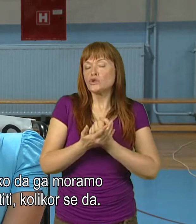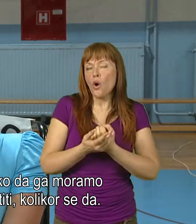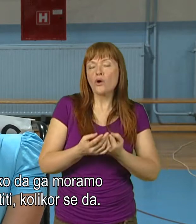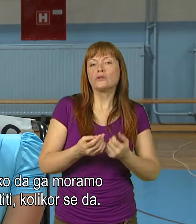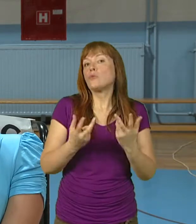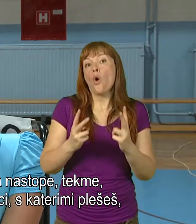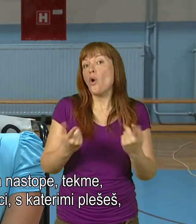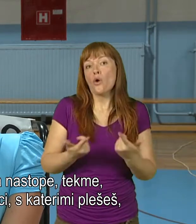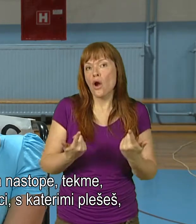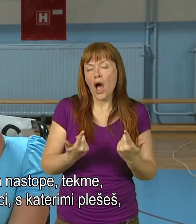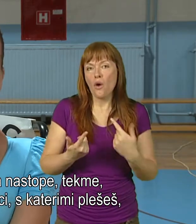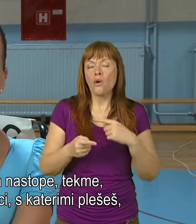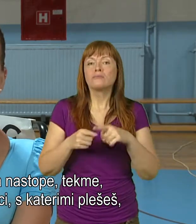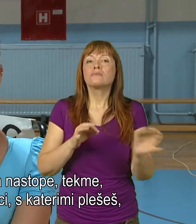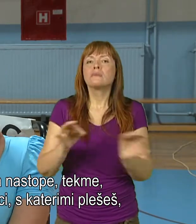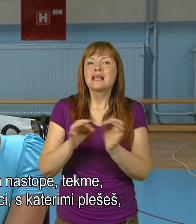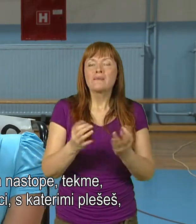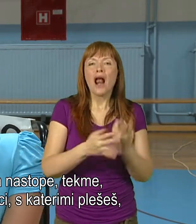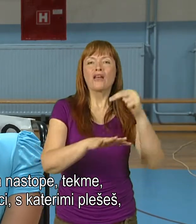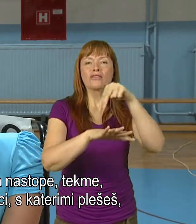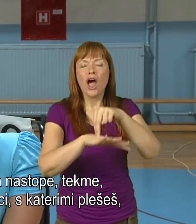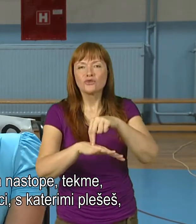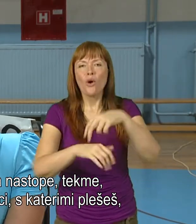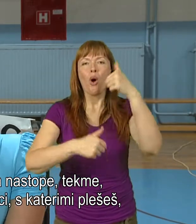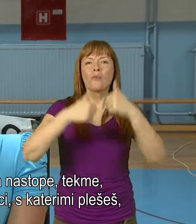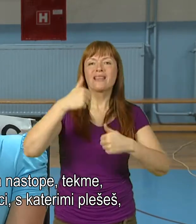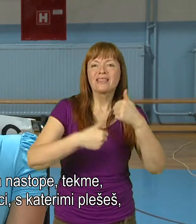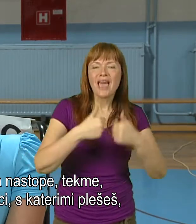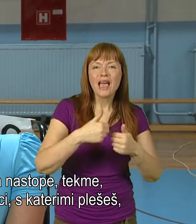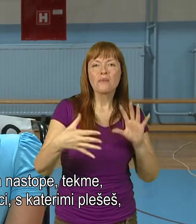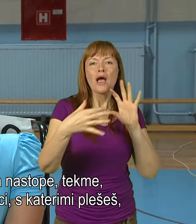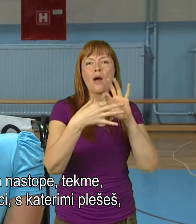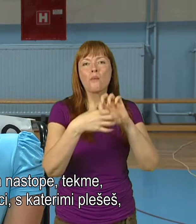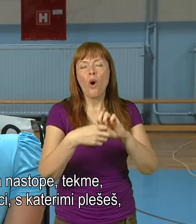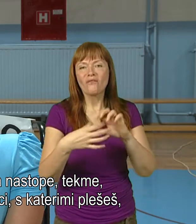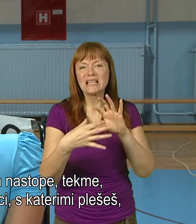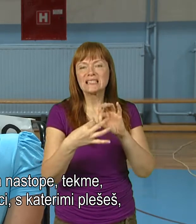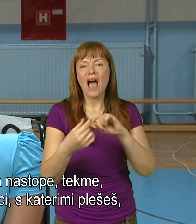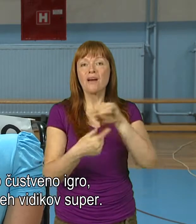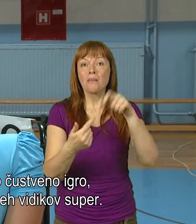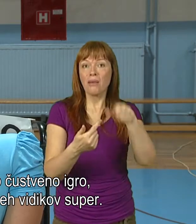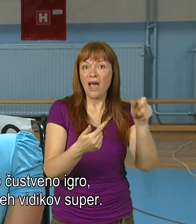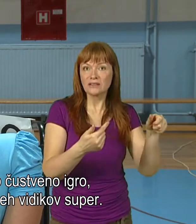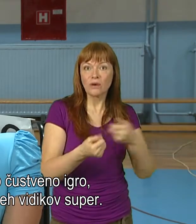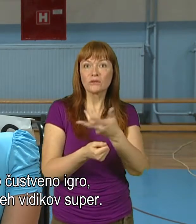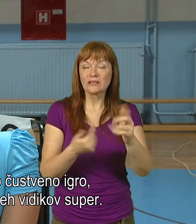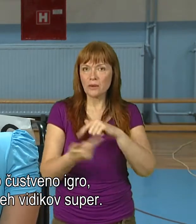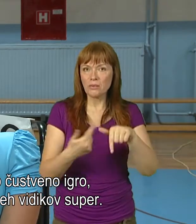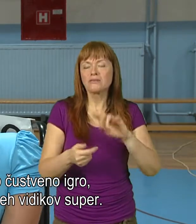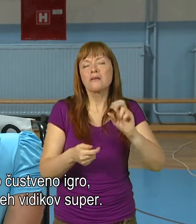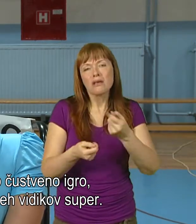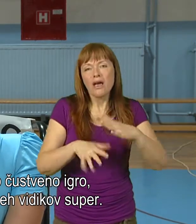Pa se pač pol to pripravljanje na nastope, tekme, povezava s plesalci, s katerimi plešeš, ima neko